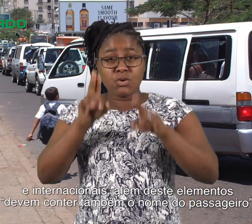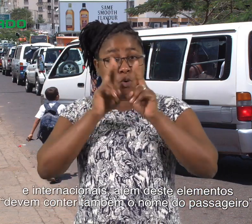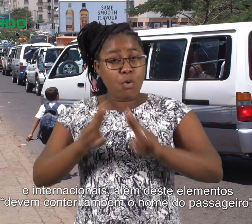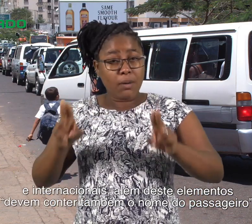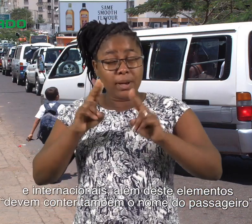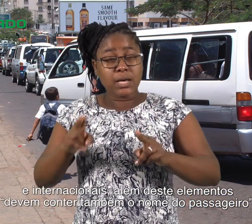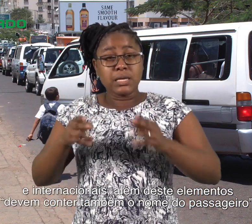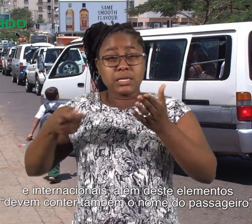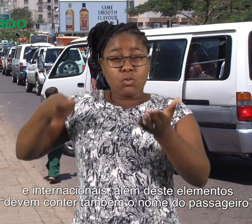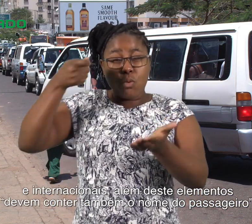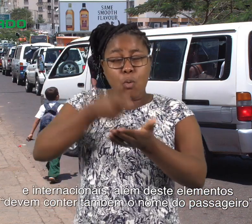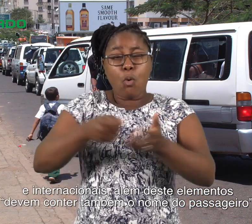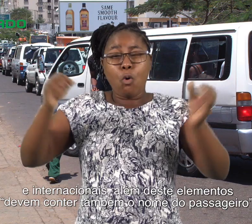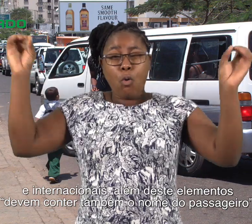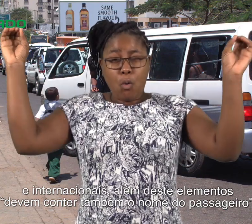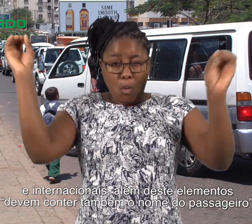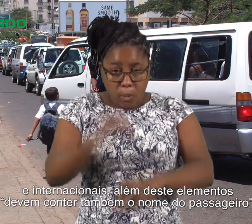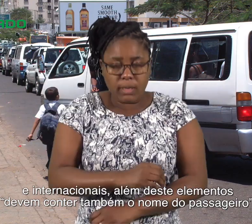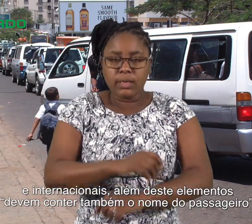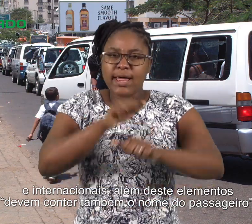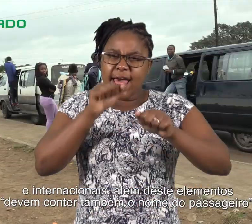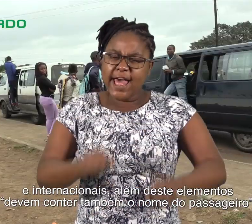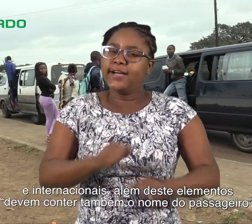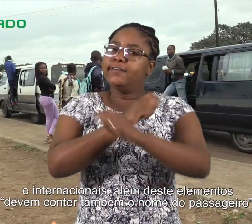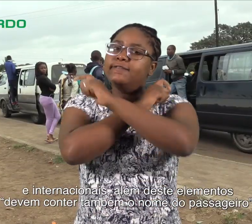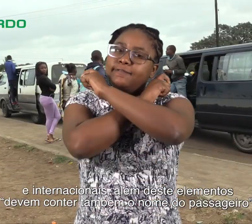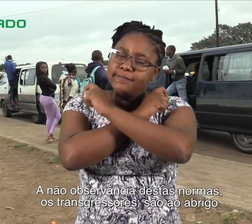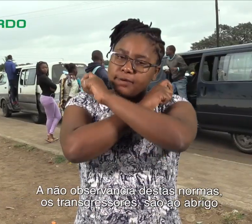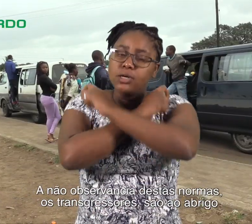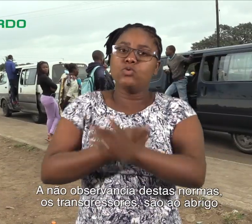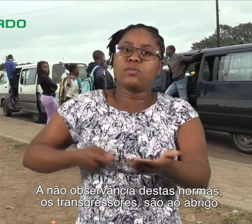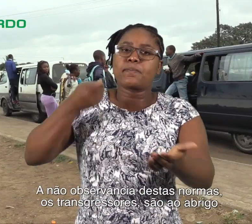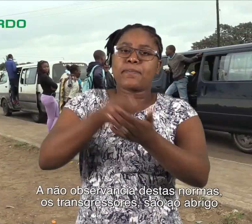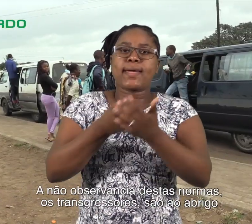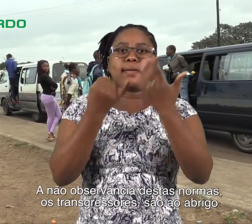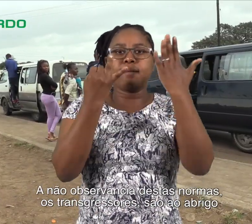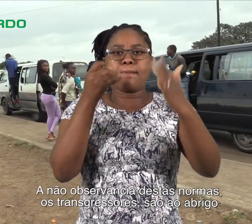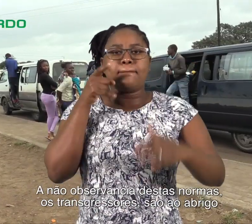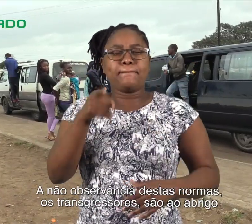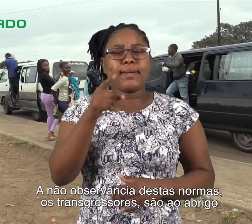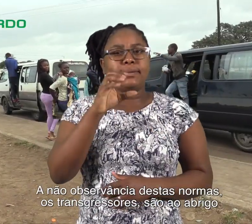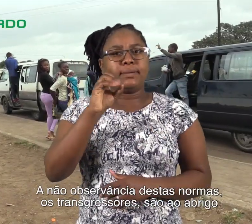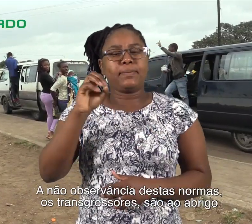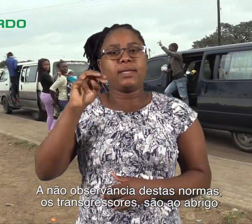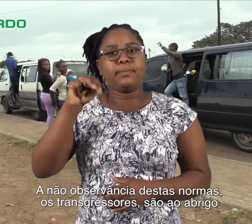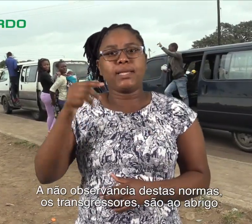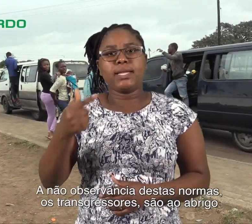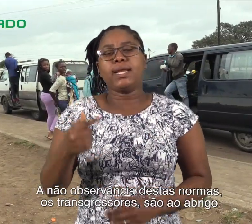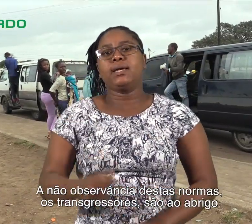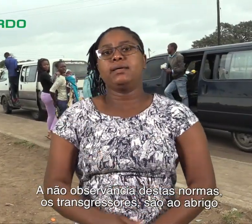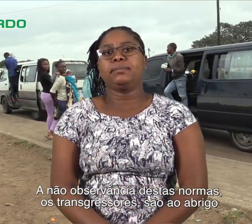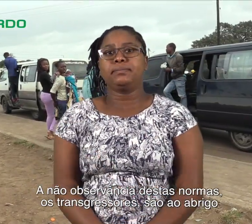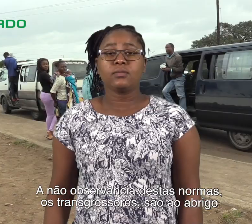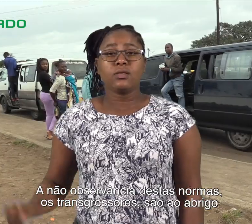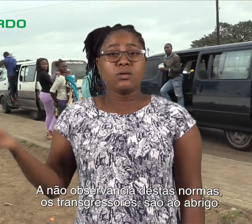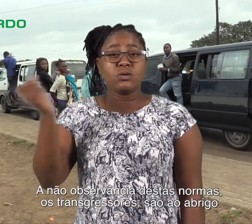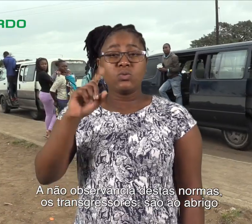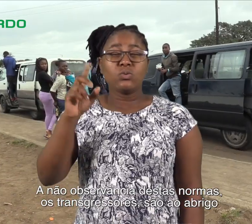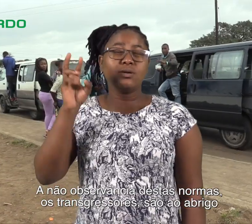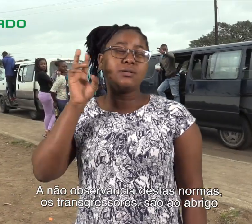internacionais, além destes elementos, devem conter também o nome do passageiro. A não observância destas